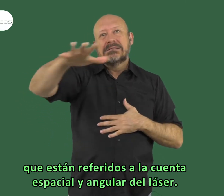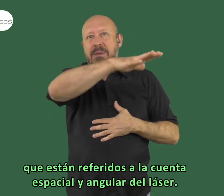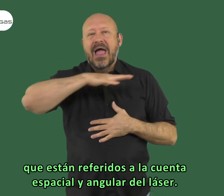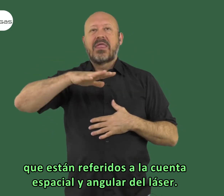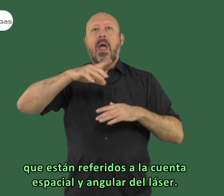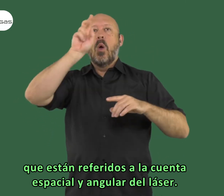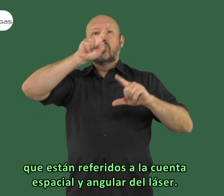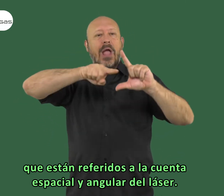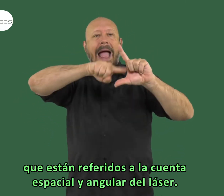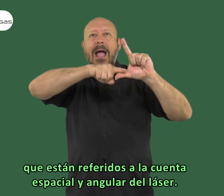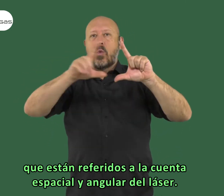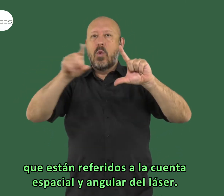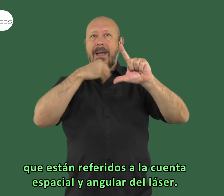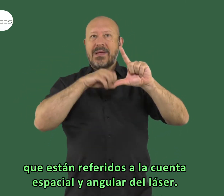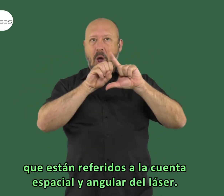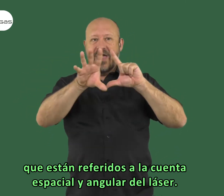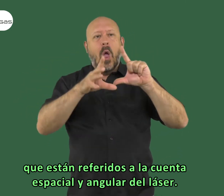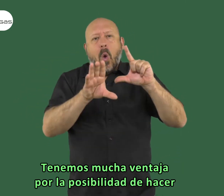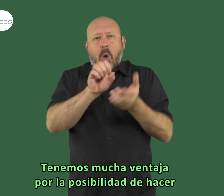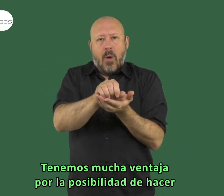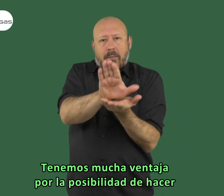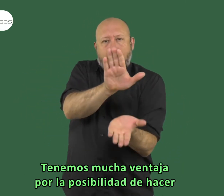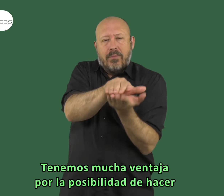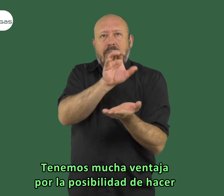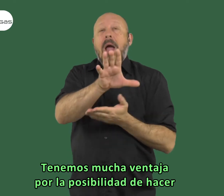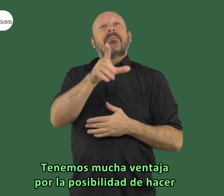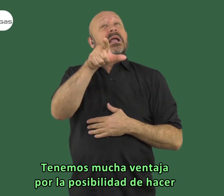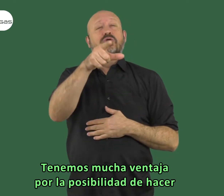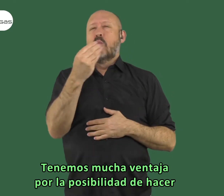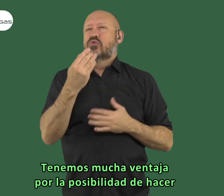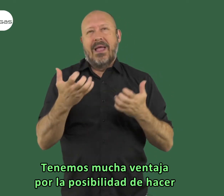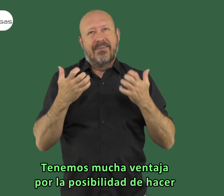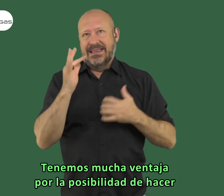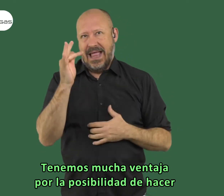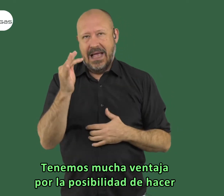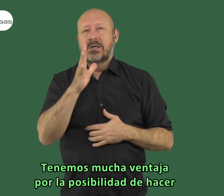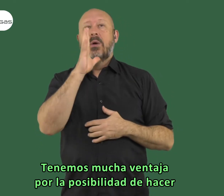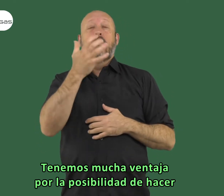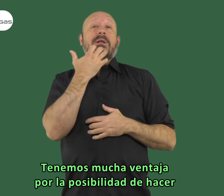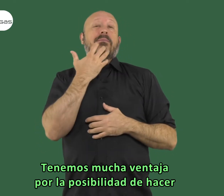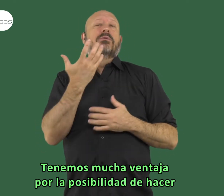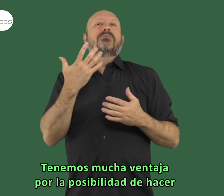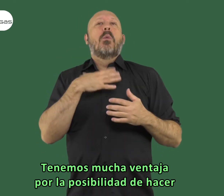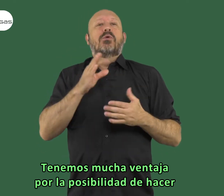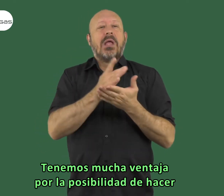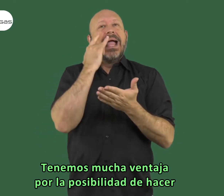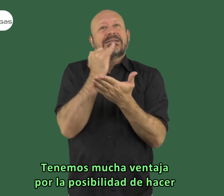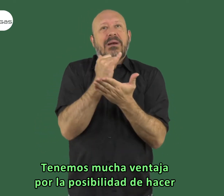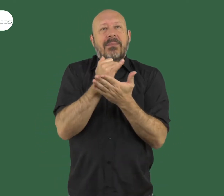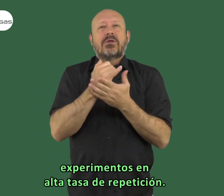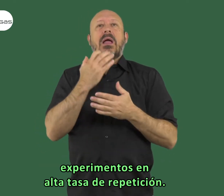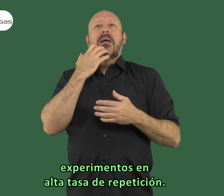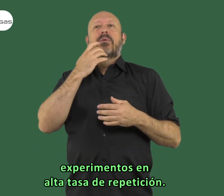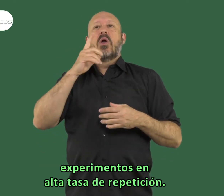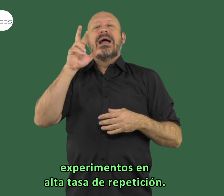calidad espacial y angular del láser. Entonces tenemos muchas ventajas, por ejemplo, por la posibilidad de